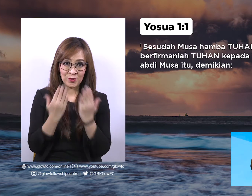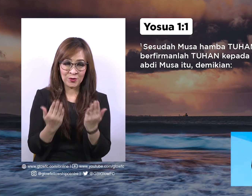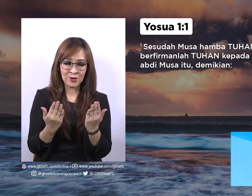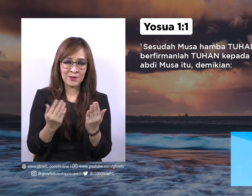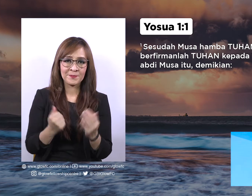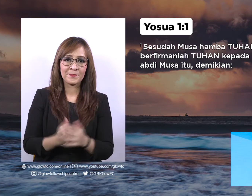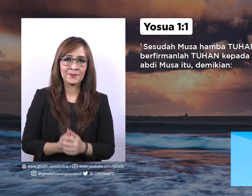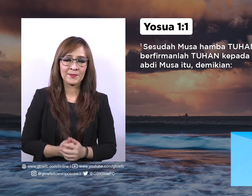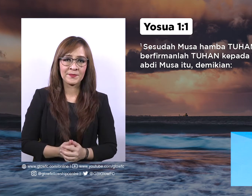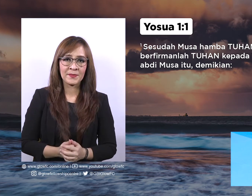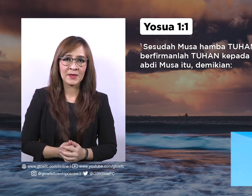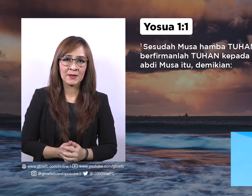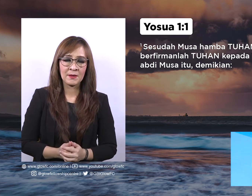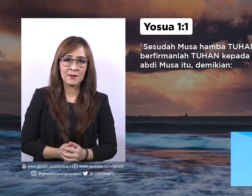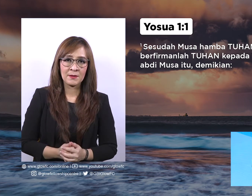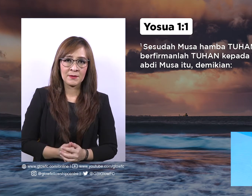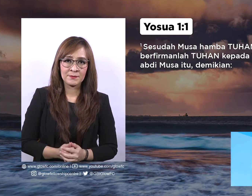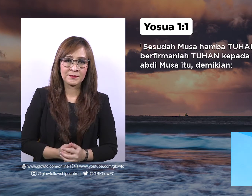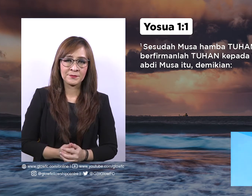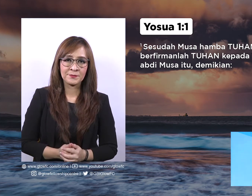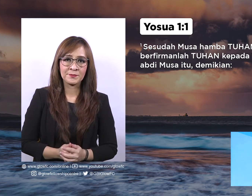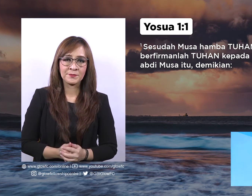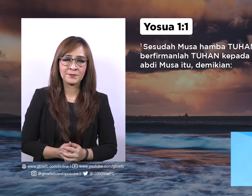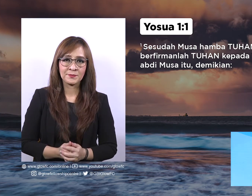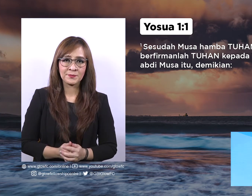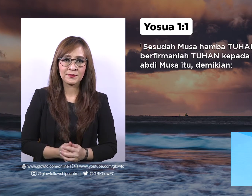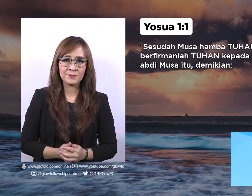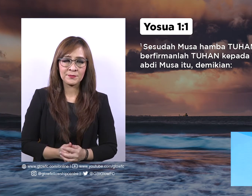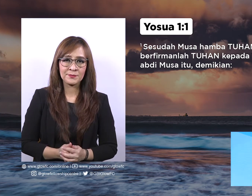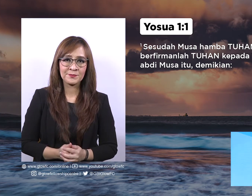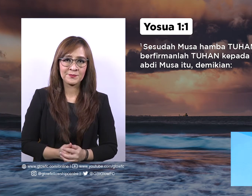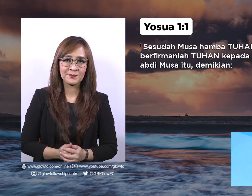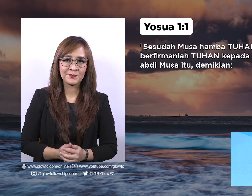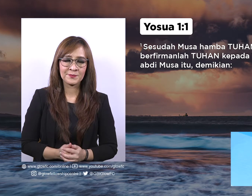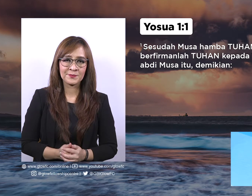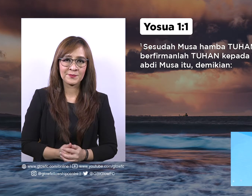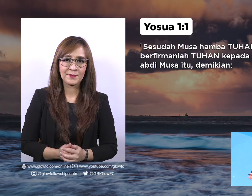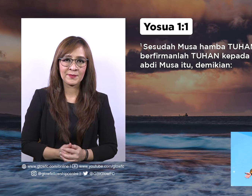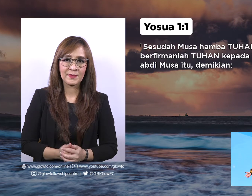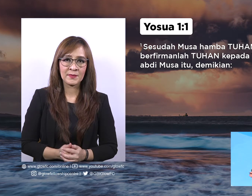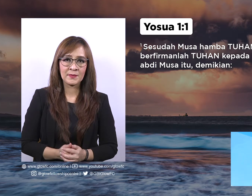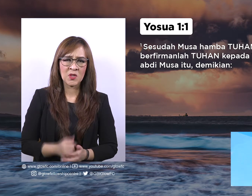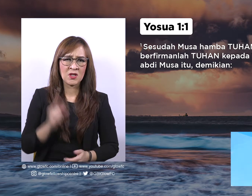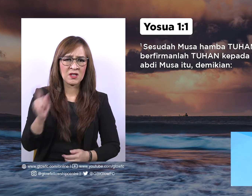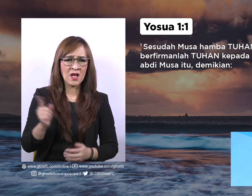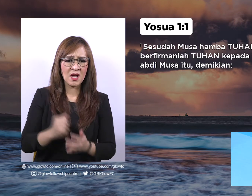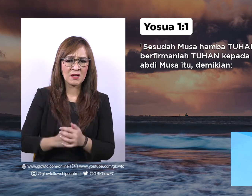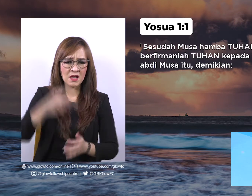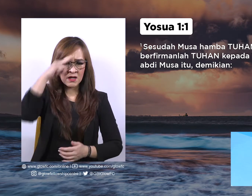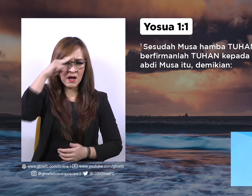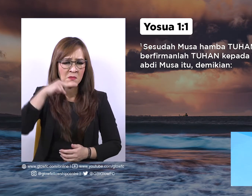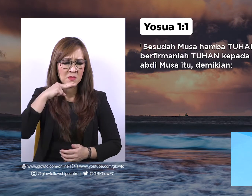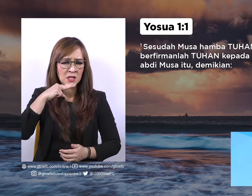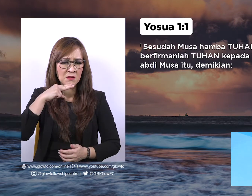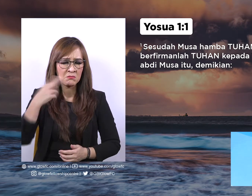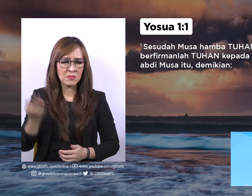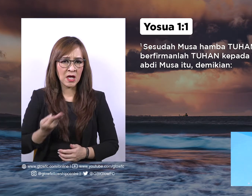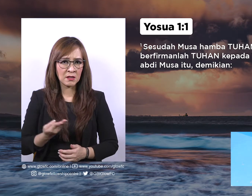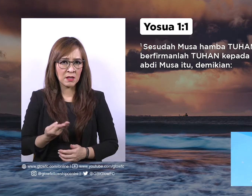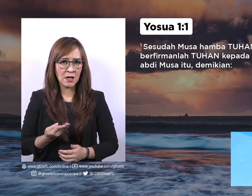sudah Muhammad wanita mati berfirman Tuhan kuat Yosua bin Nun Abdi Musa itu demikian dia hanya Abdi Musa